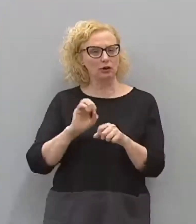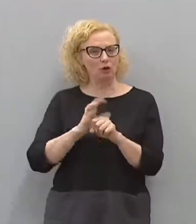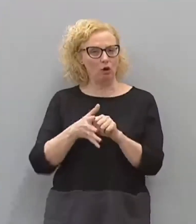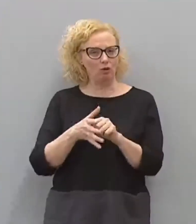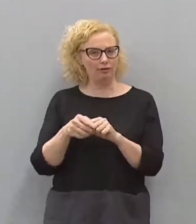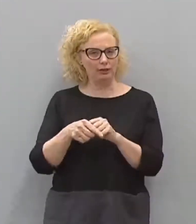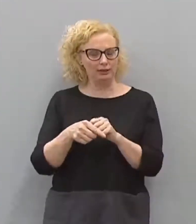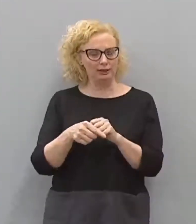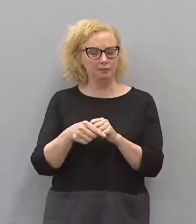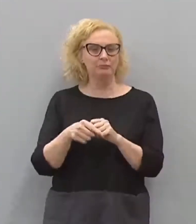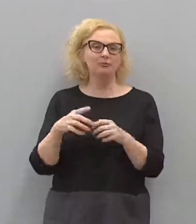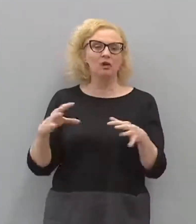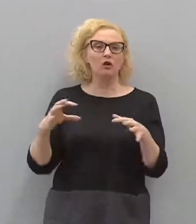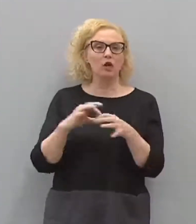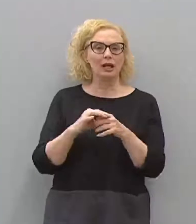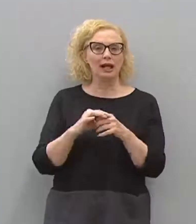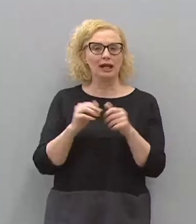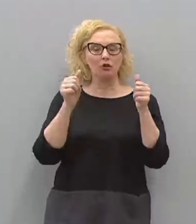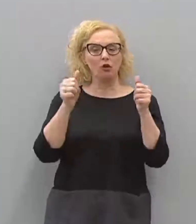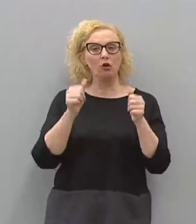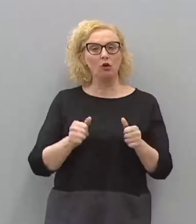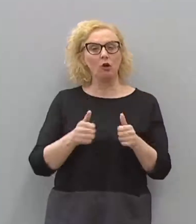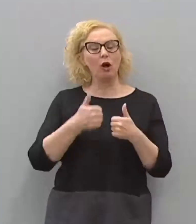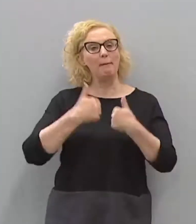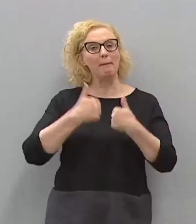di co